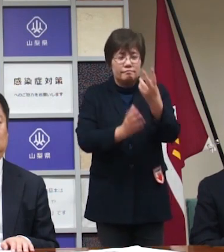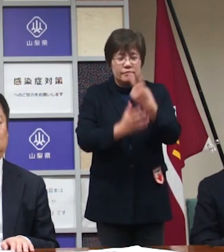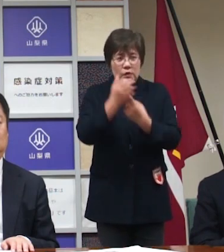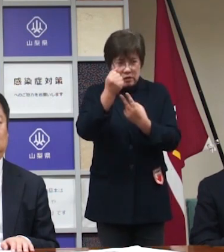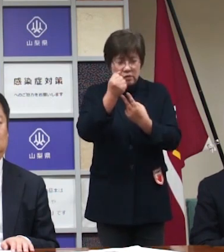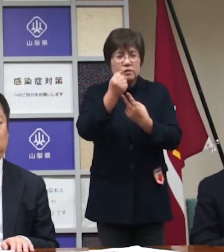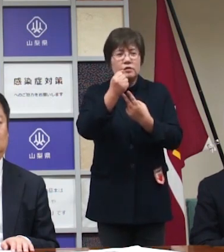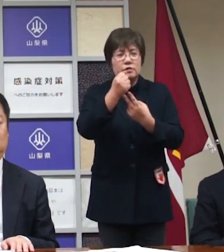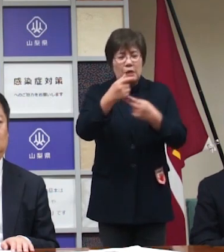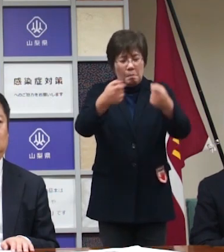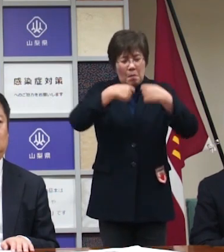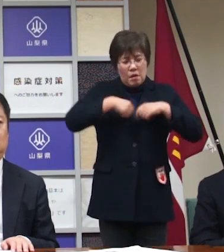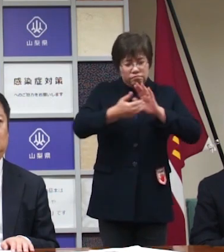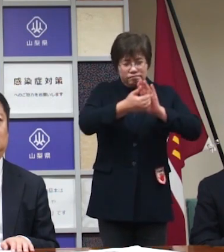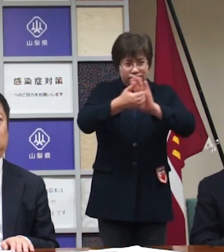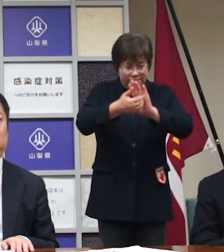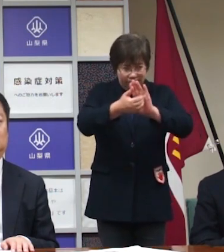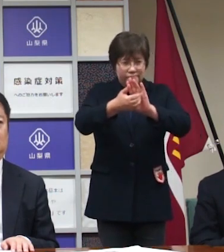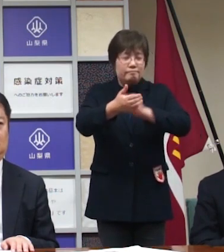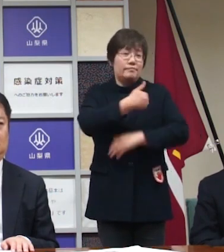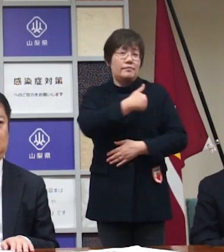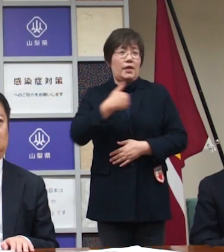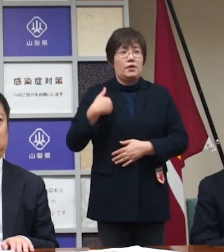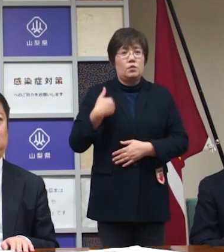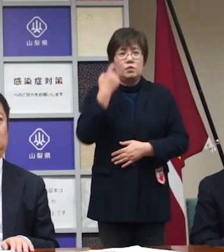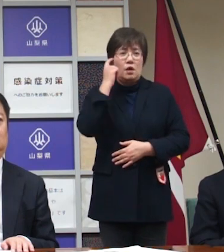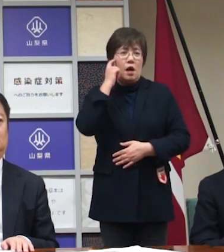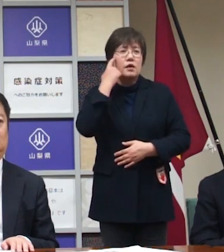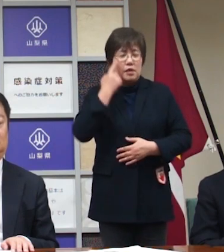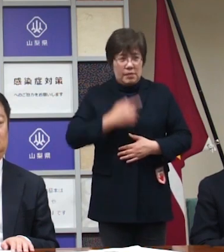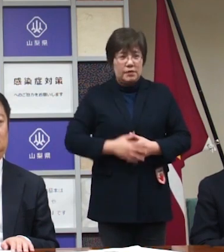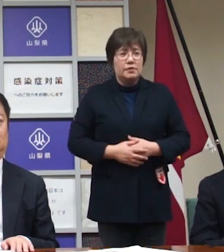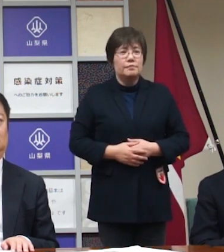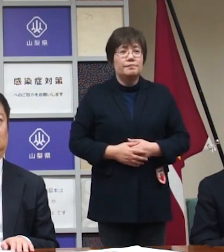感染が防げるというふうに考えています。